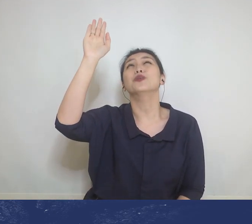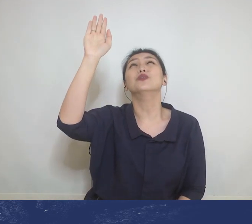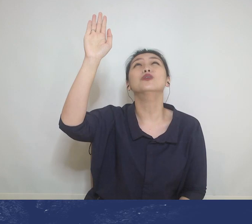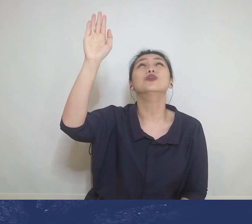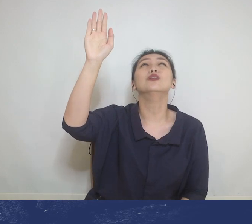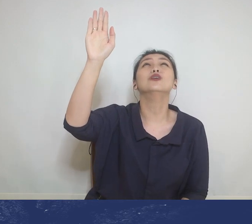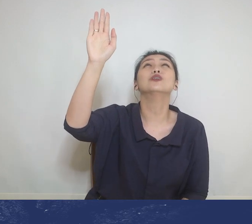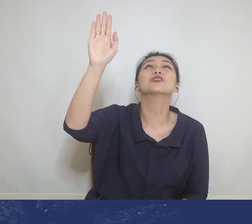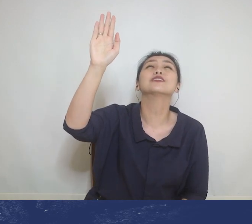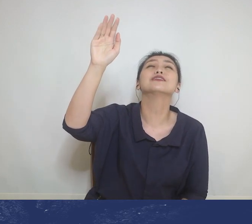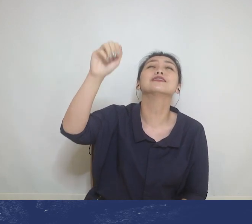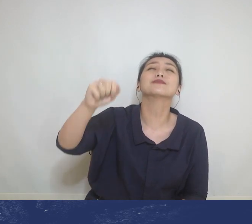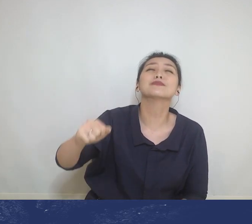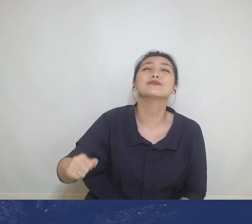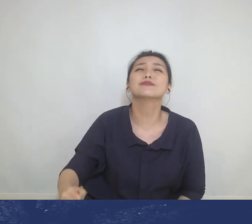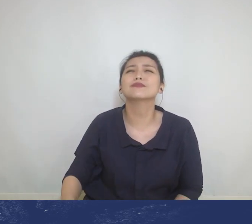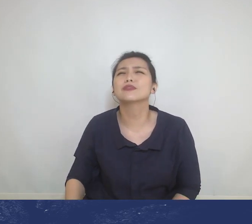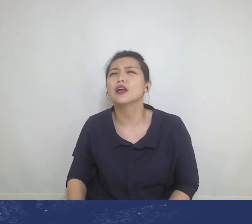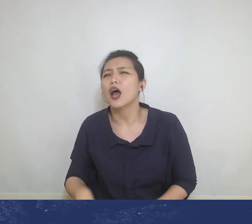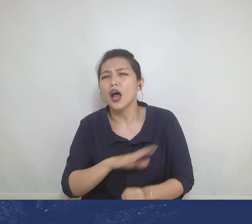hanyalah untukmu,